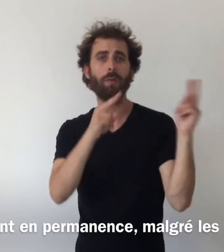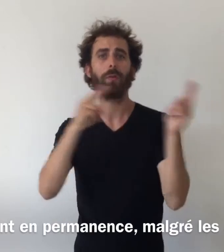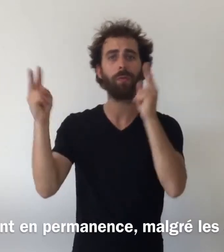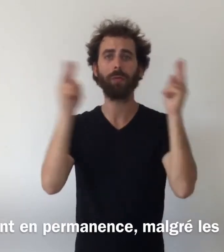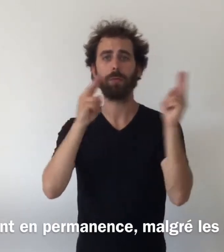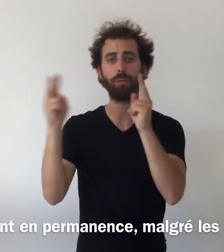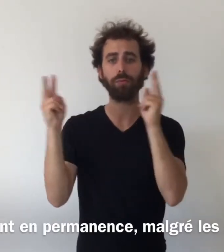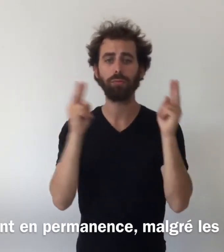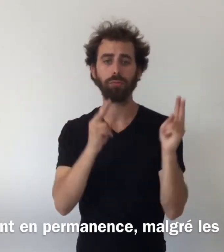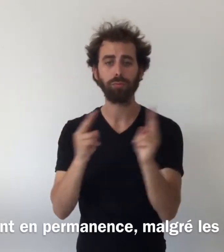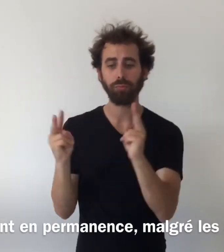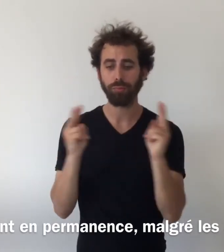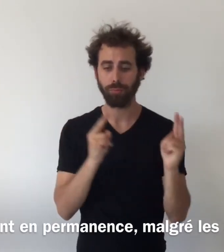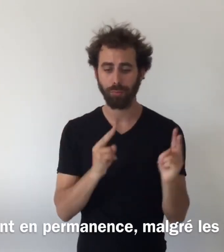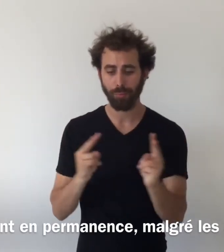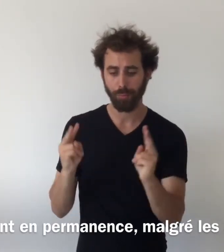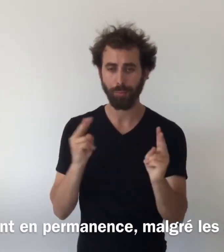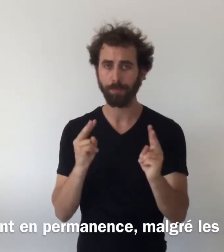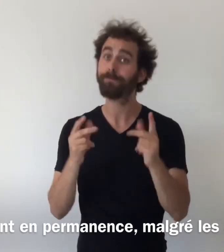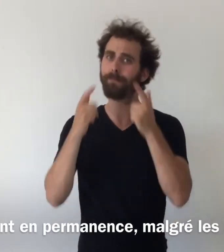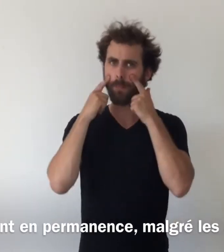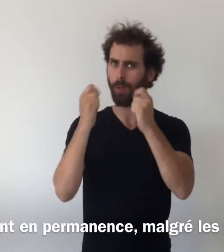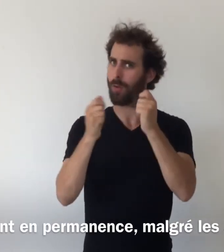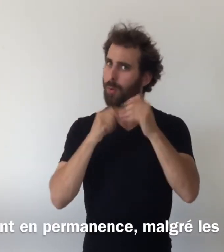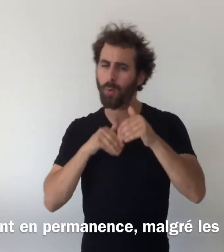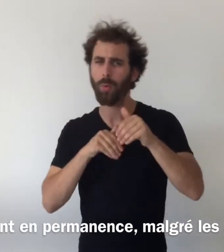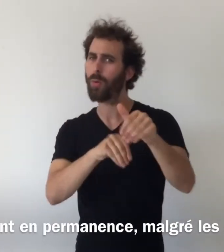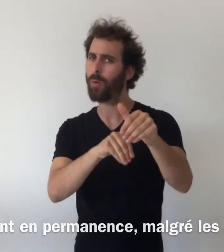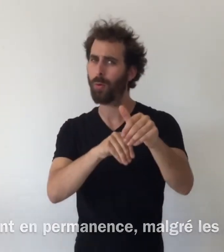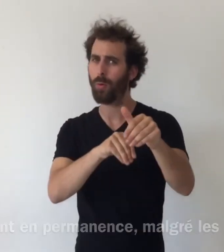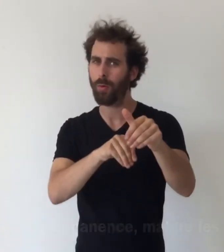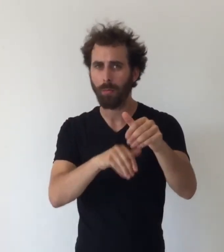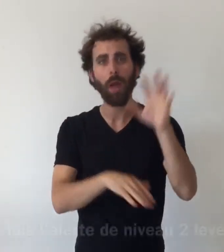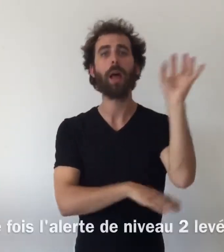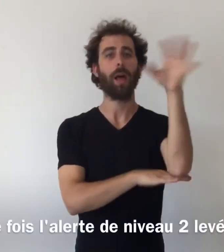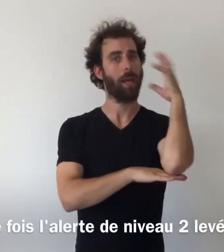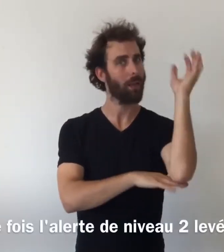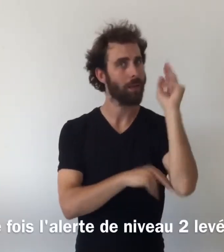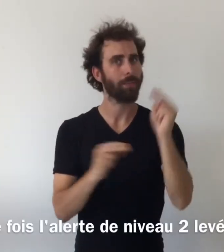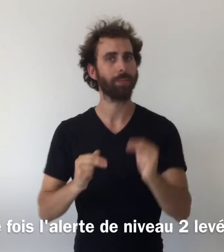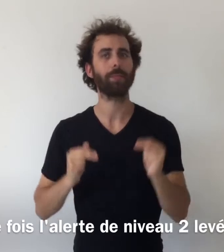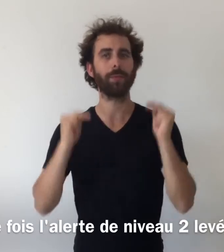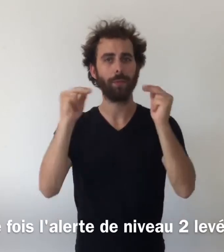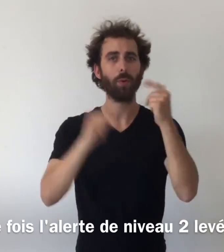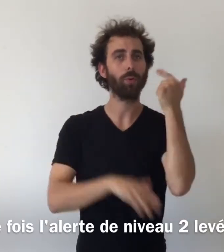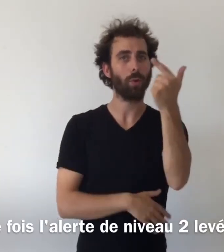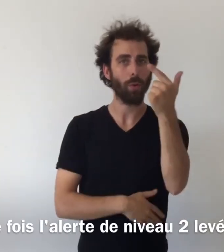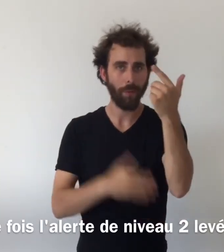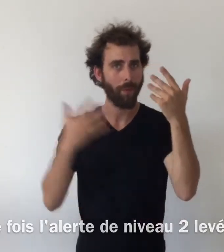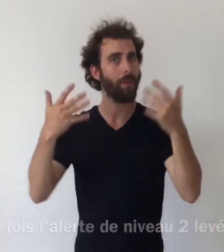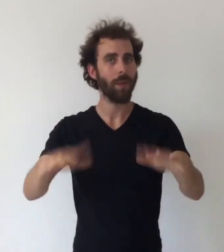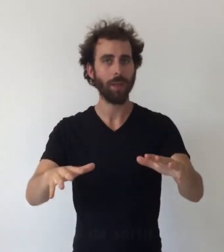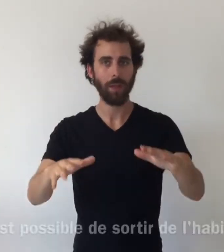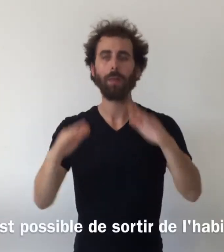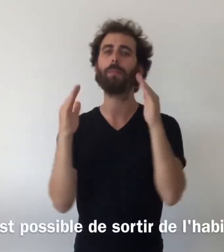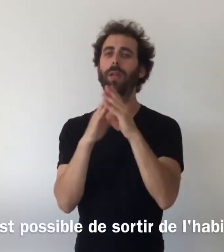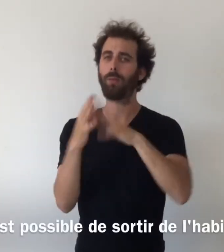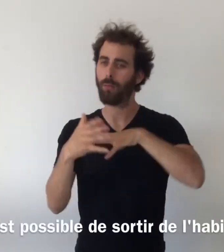Être vigilant en permanence, malgré les accalmies. Une fois l'alerte de niveau 2 levée, il vous est possible